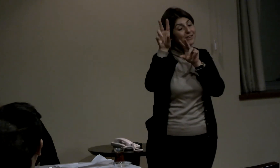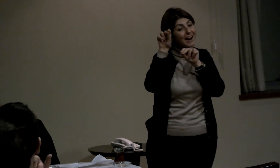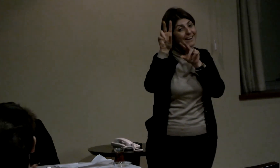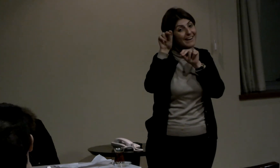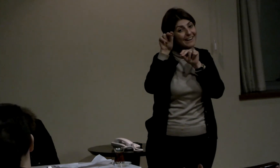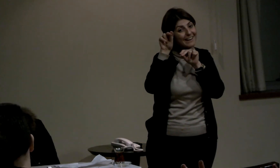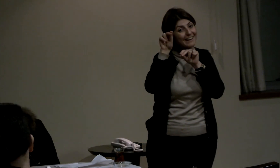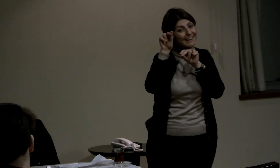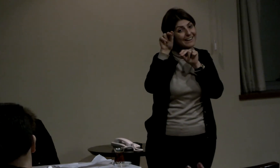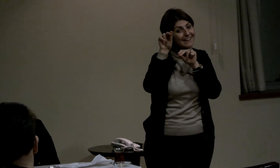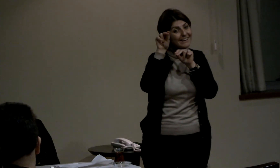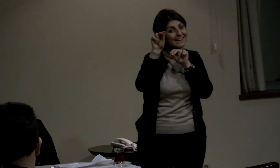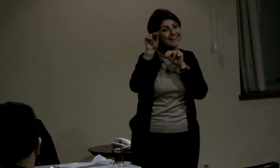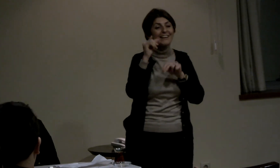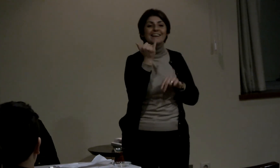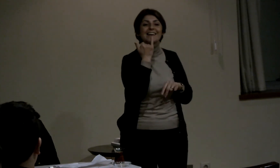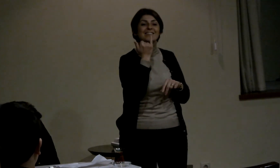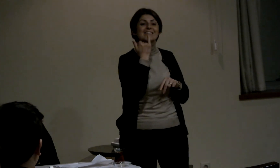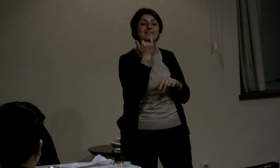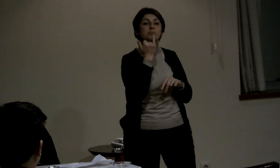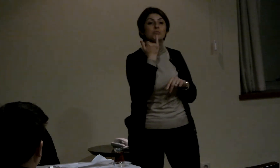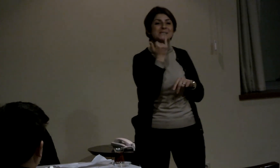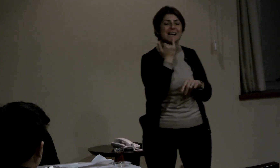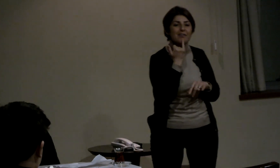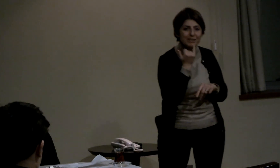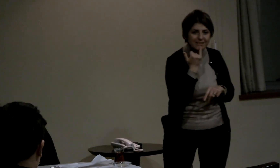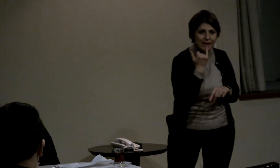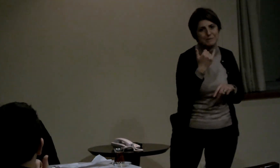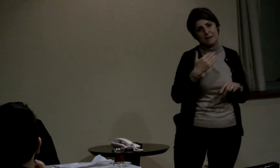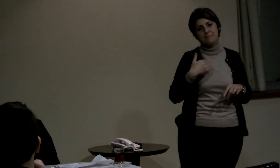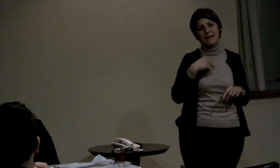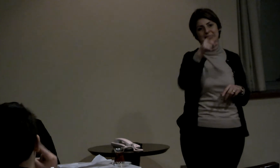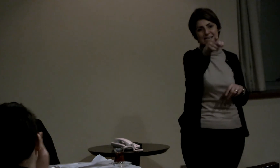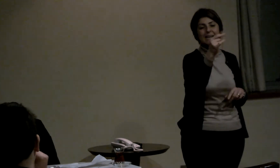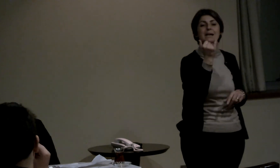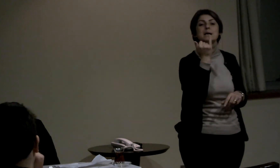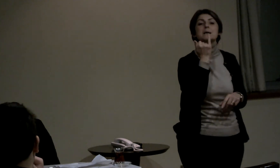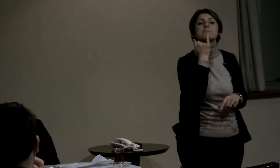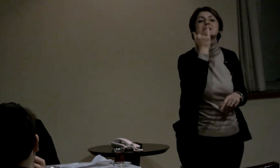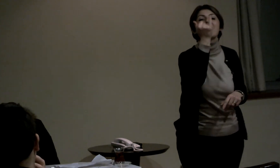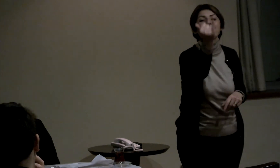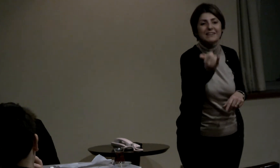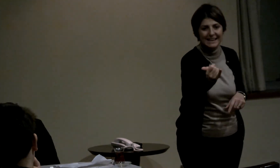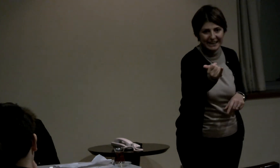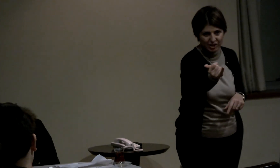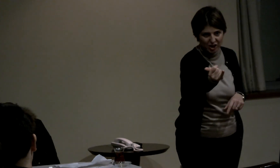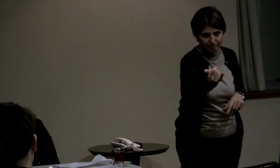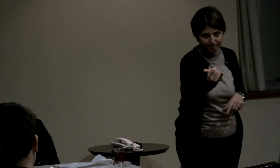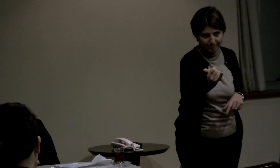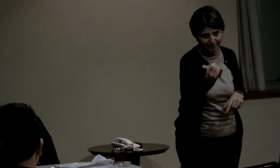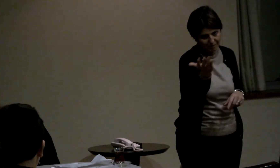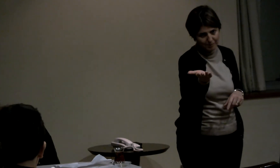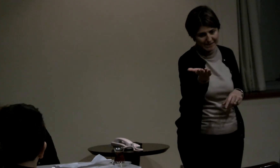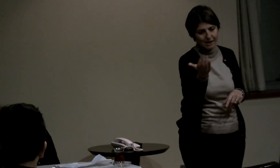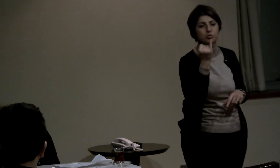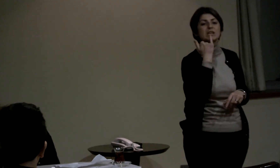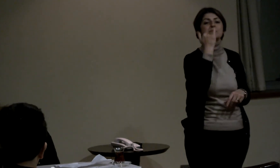Misafirhane. Evet, bu misafir. Yani mesela ben sana misafirliğe geleceğim. Değil mi mesela? Buradaki